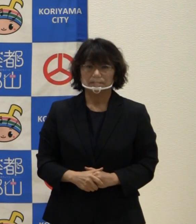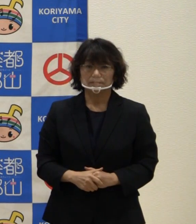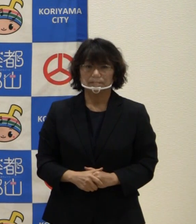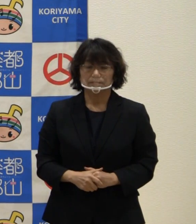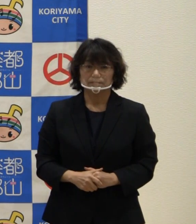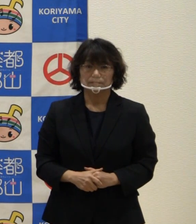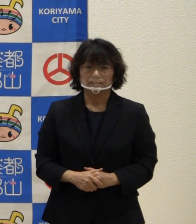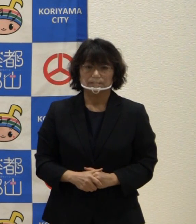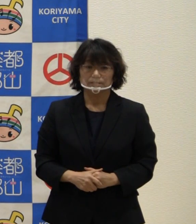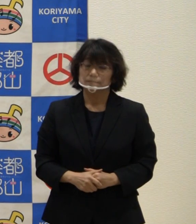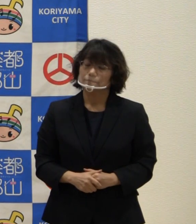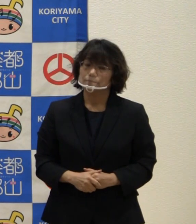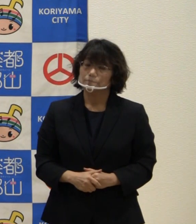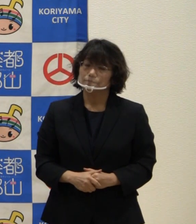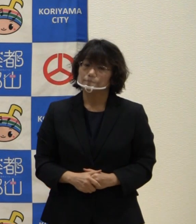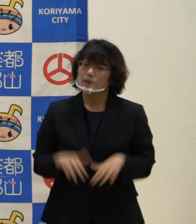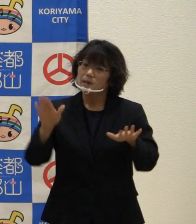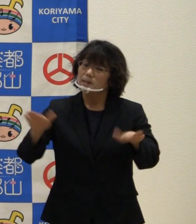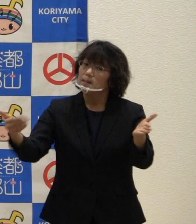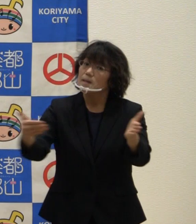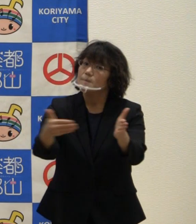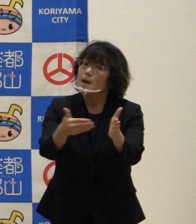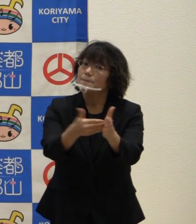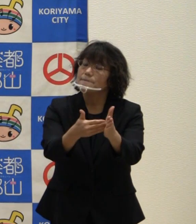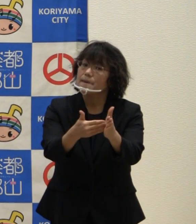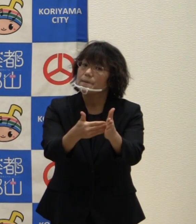この数字ありますようにこれまでですね、